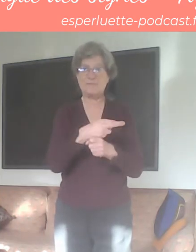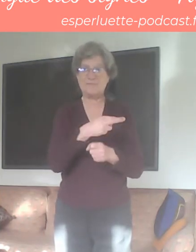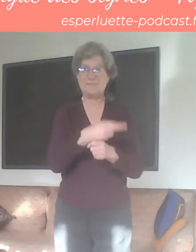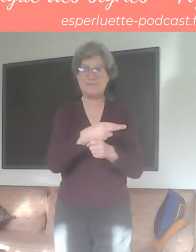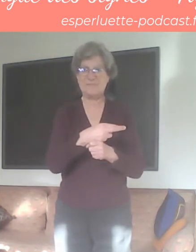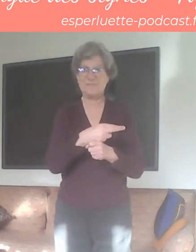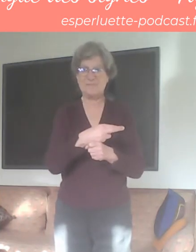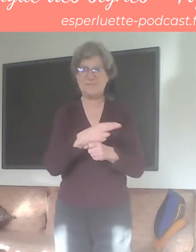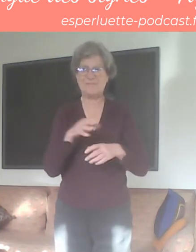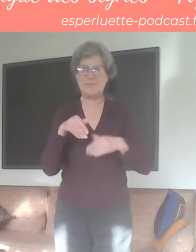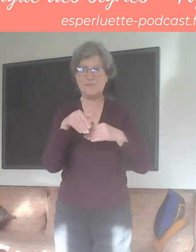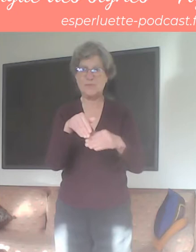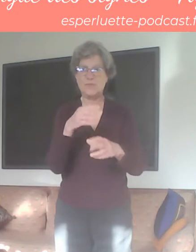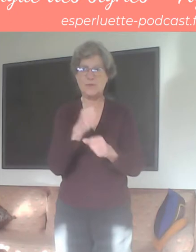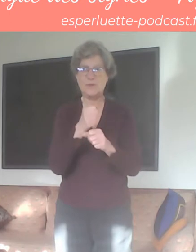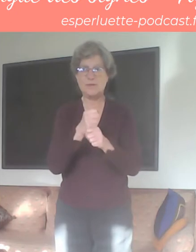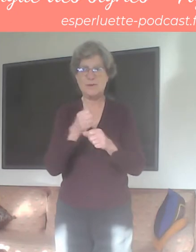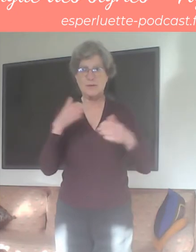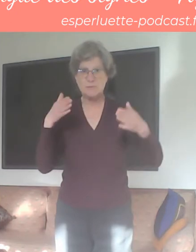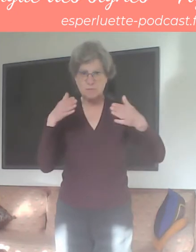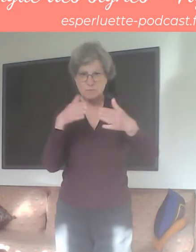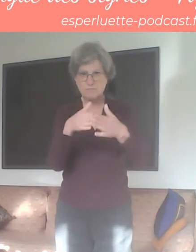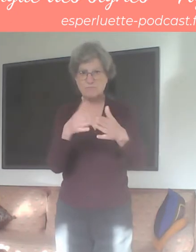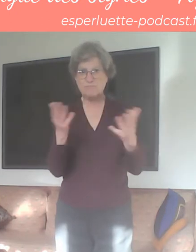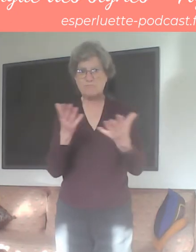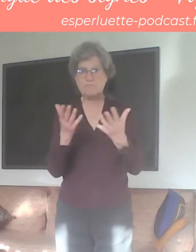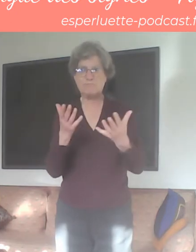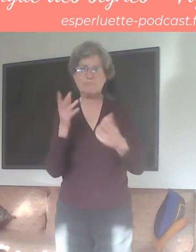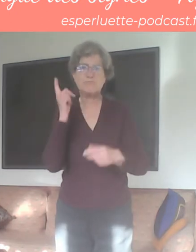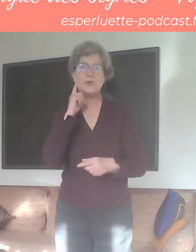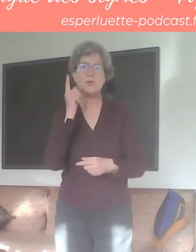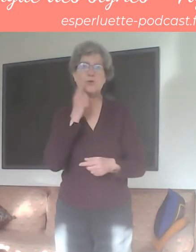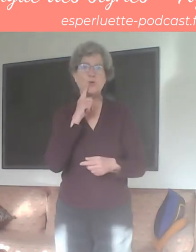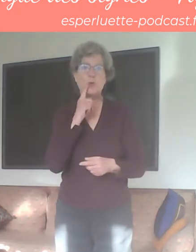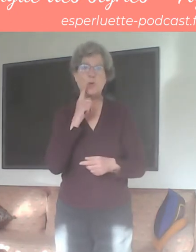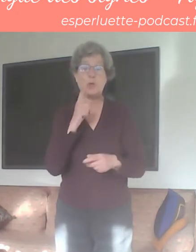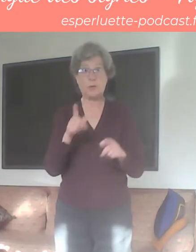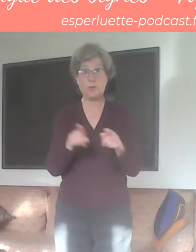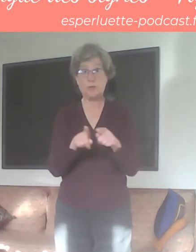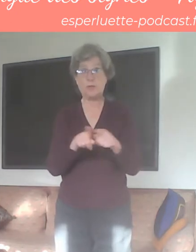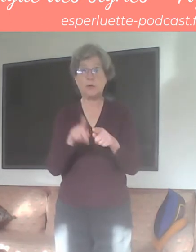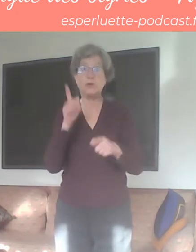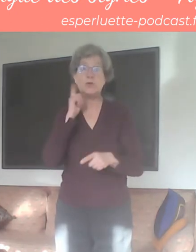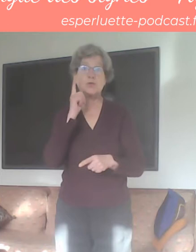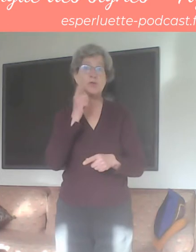qui m'intéresse, c'est-à-dire les sourds et actuellement les sourds avec troubles associés. Je